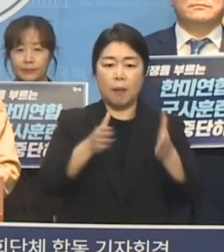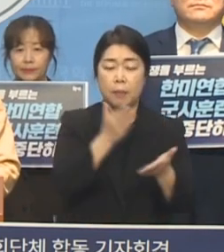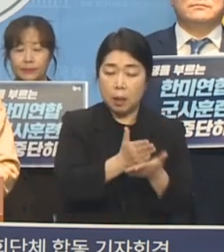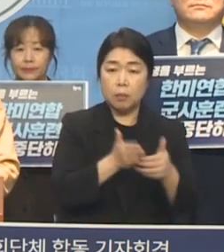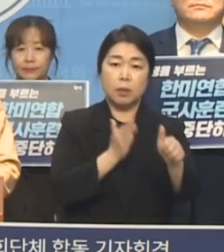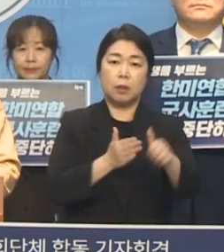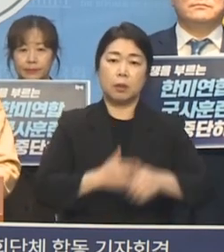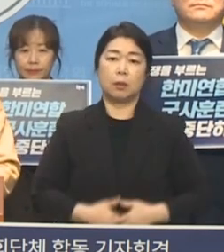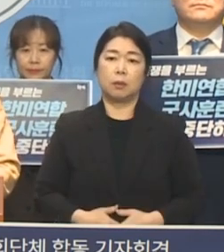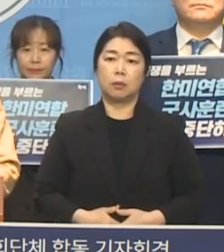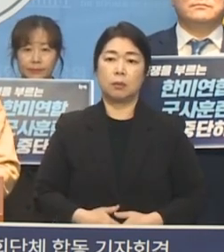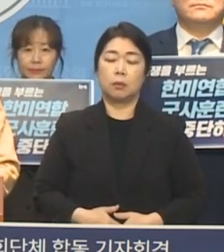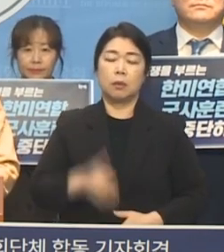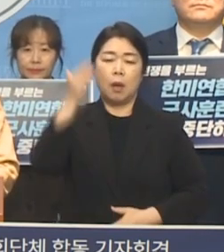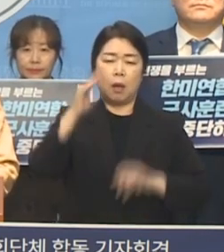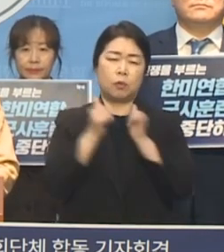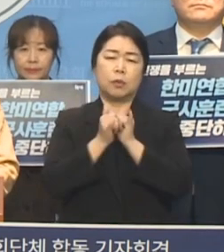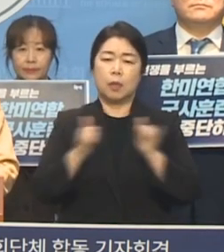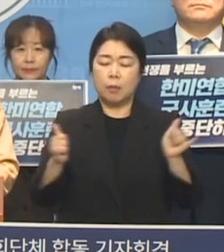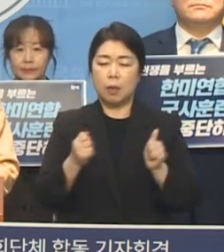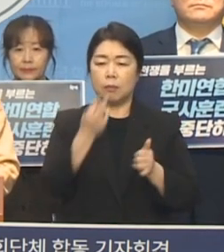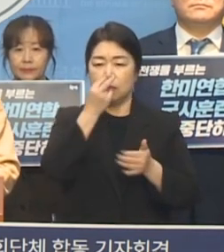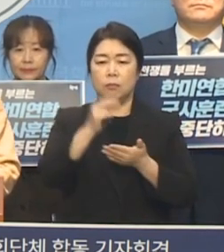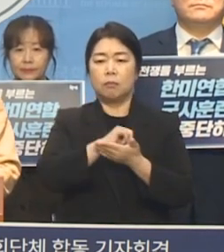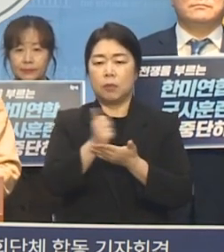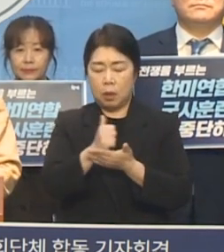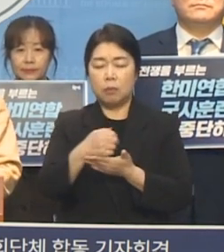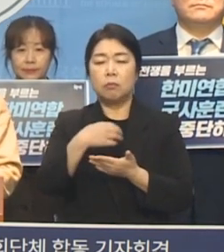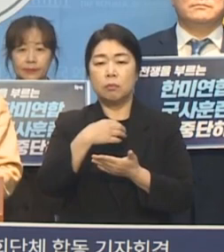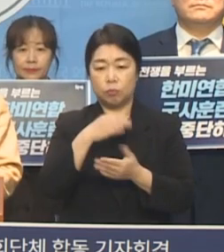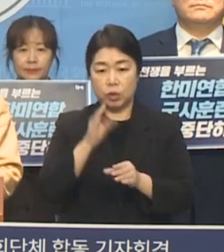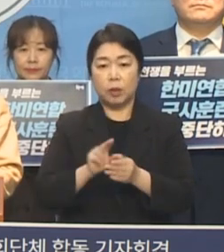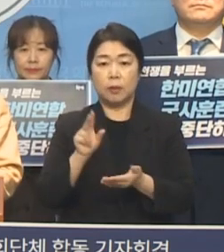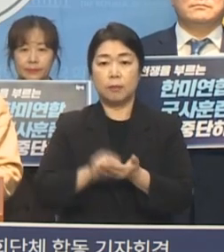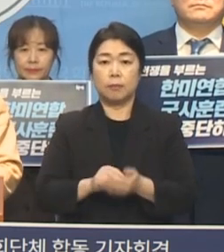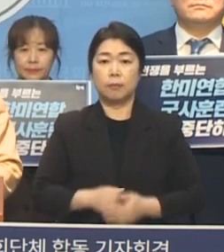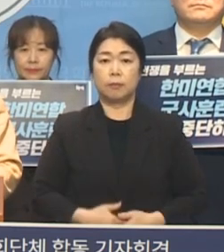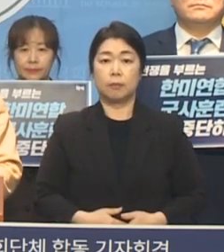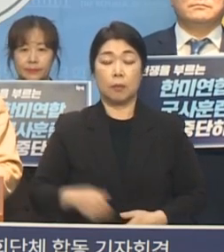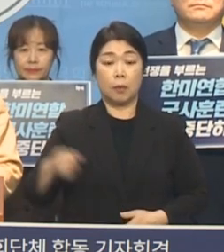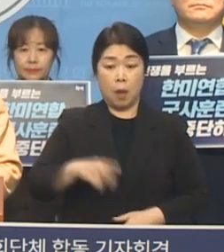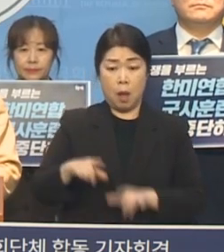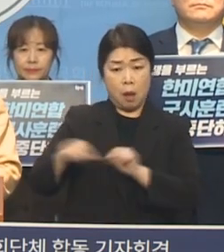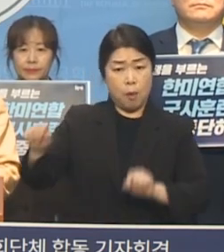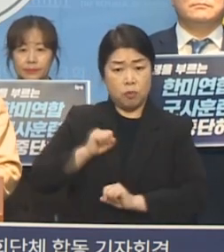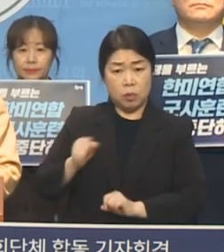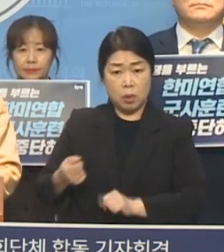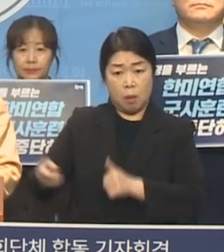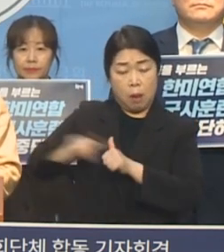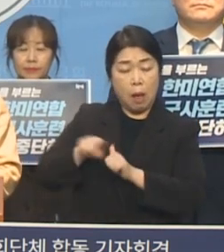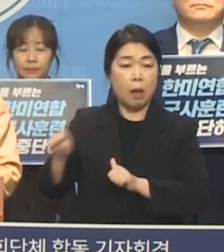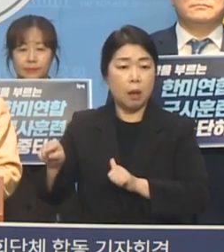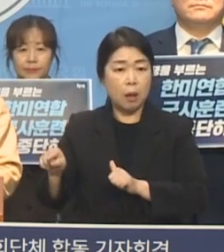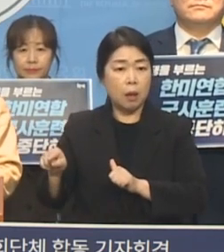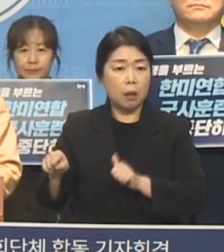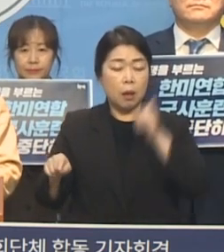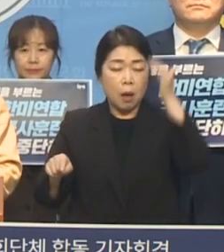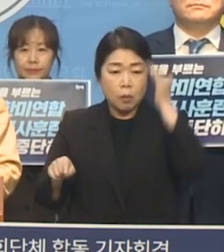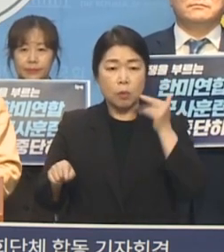우리의 생사가 절박하게 달려 있습니다. 게다가 자위대까지 끌어들이는 것이 한미 군사